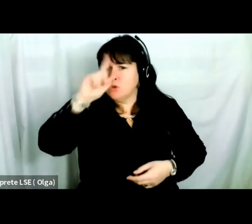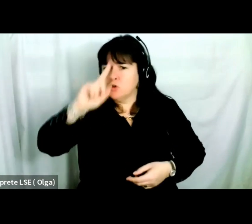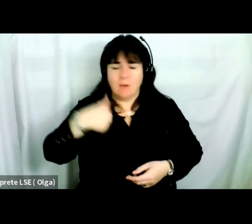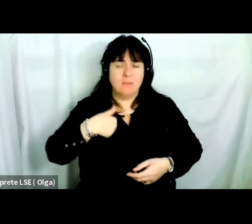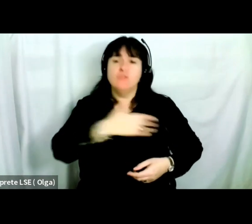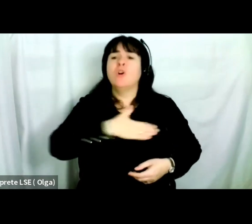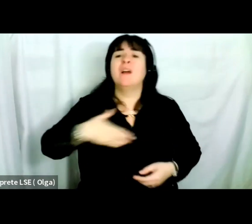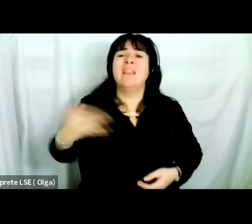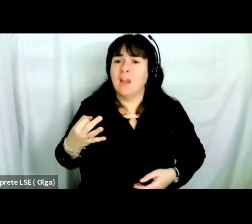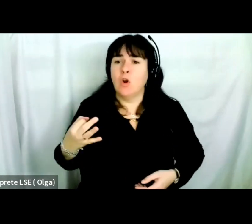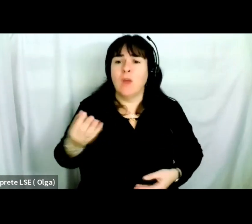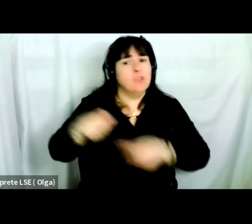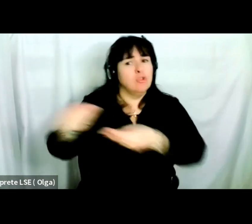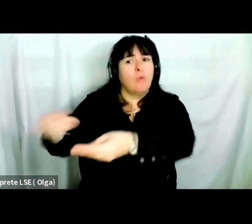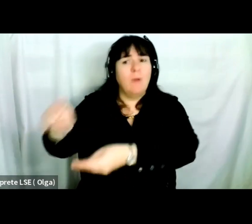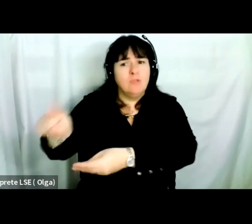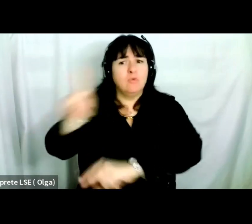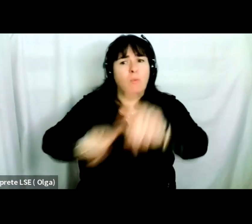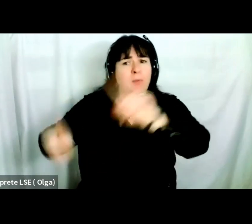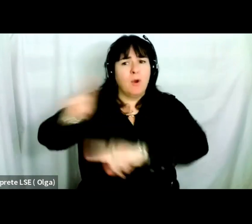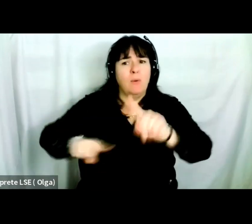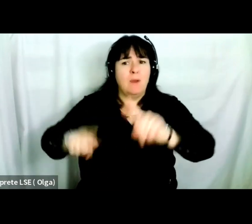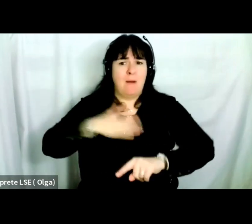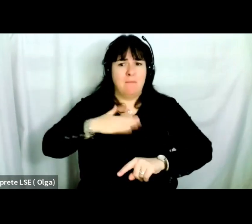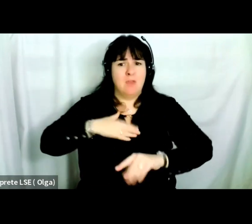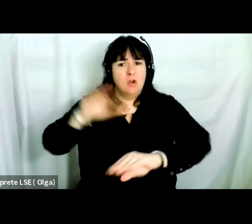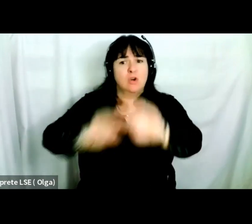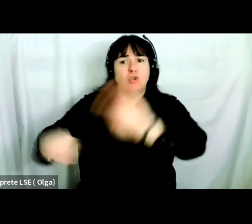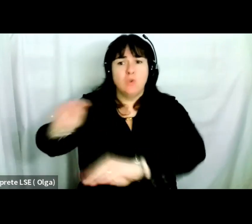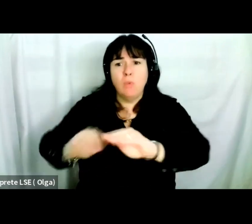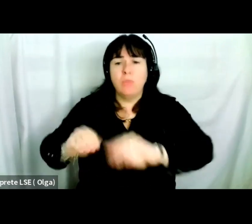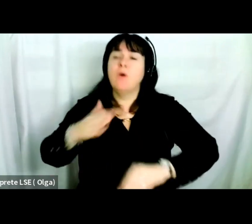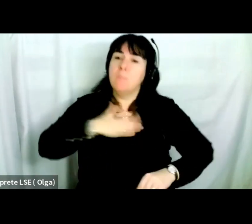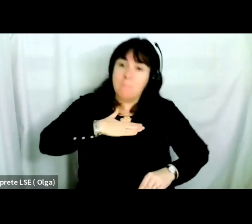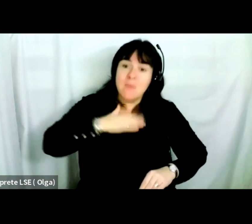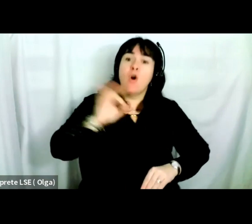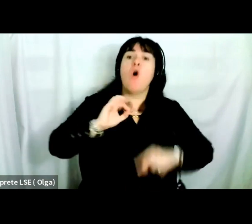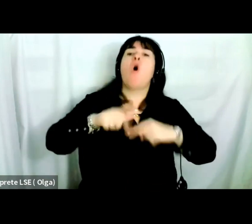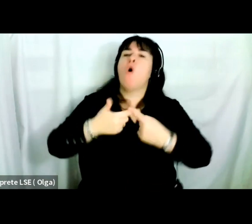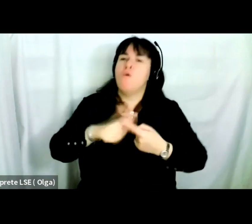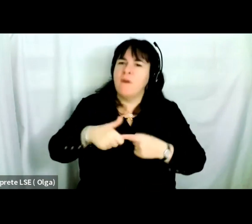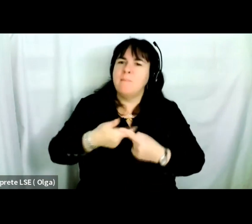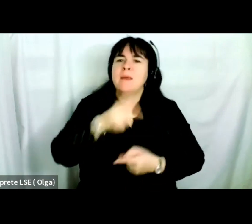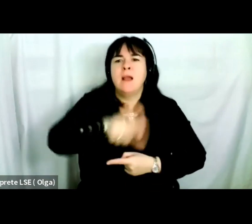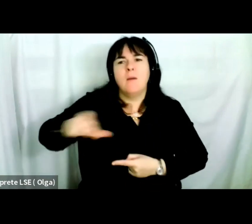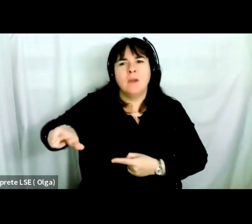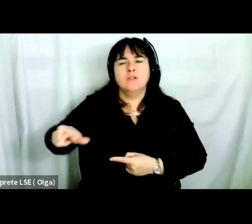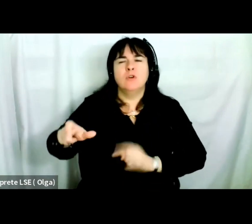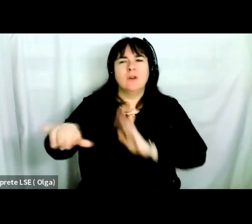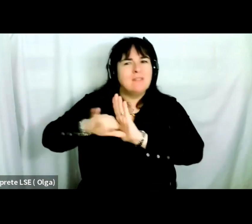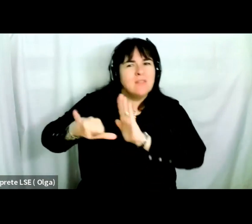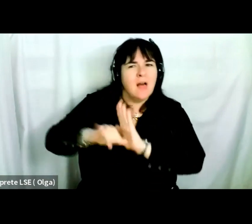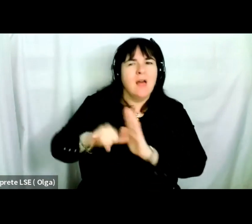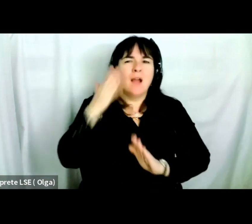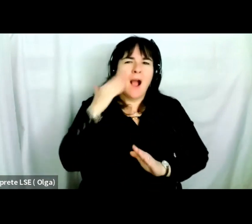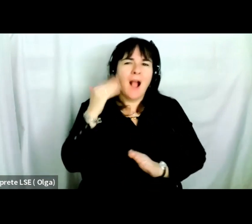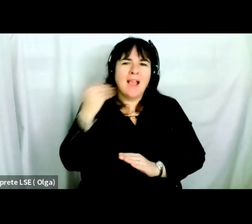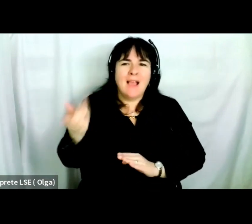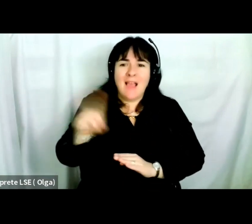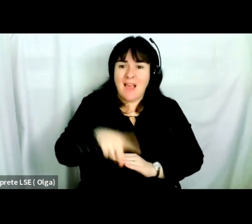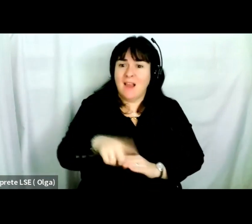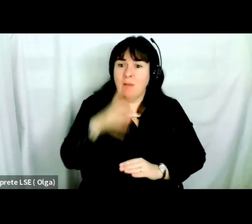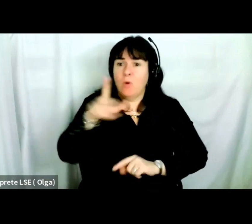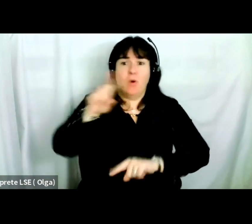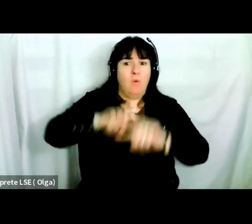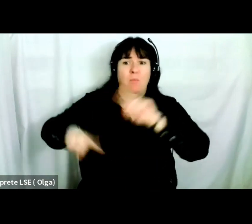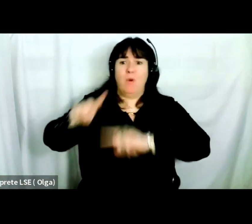un problema tuyo o tuyo de tu familia, de personas queridas, cercanas, un problema que te va a acompañar durante toda la